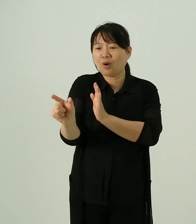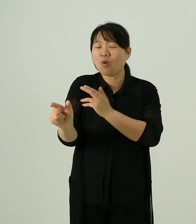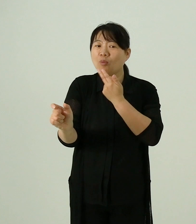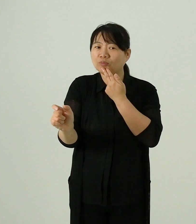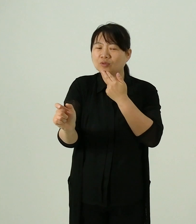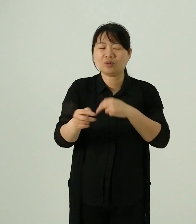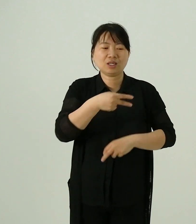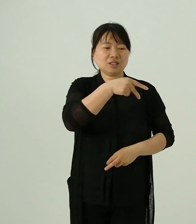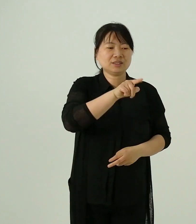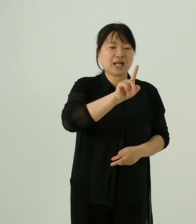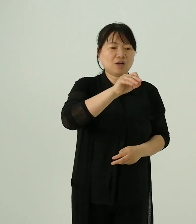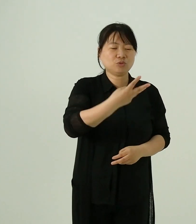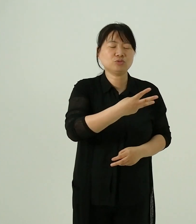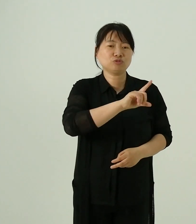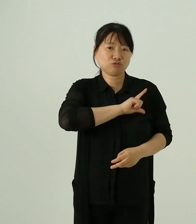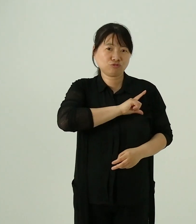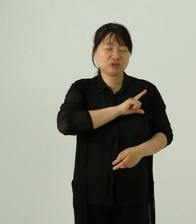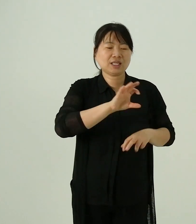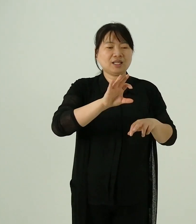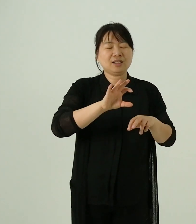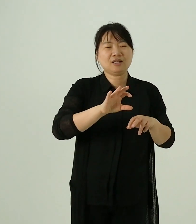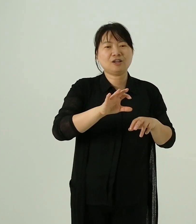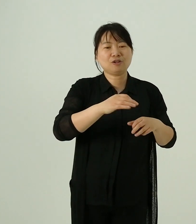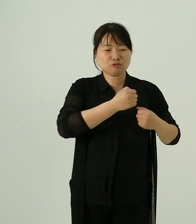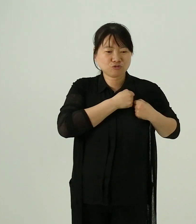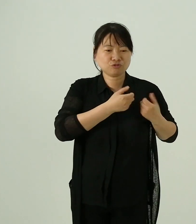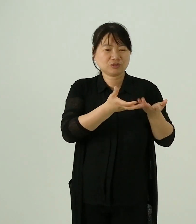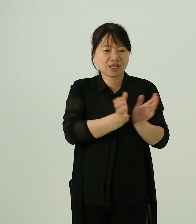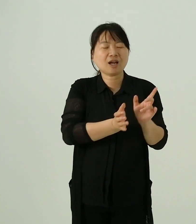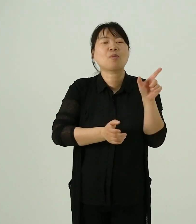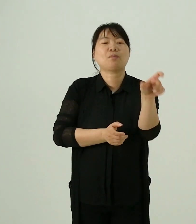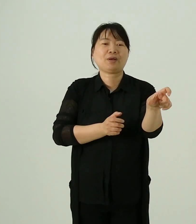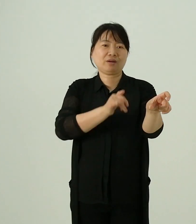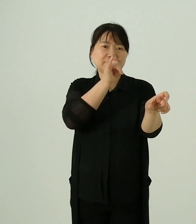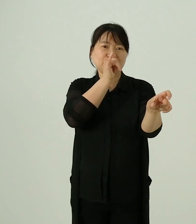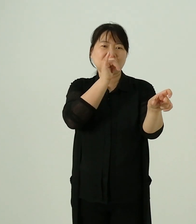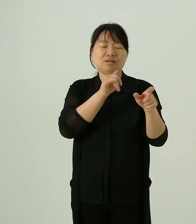군대라 그랬어요. 이스라엘 왕 사울,